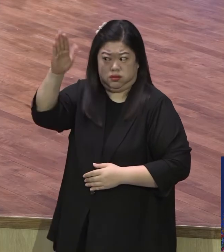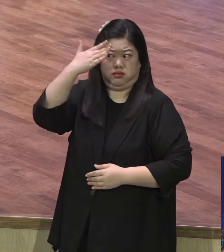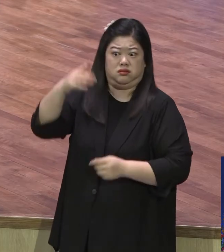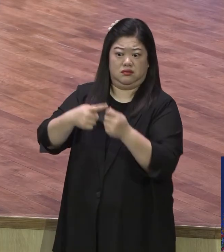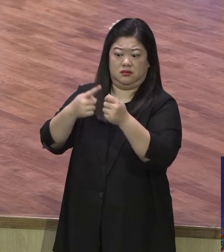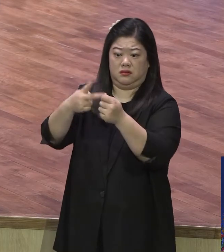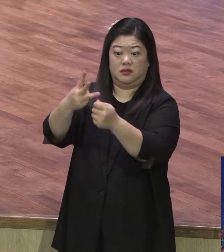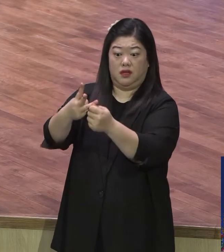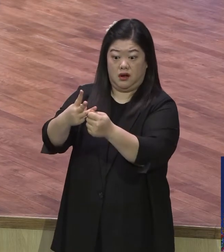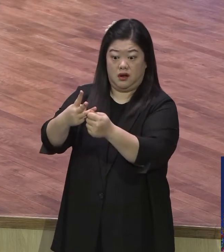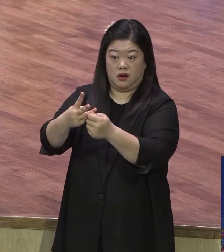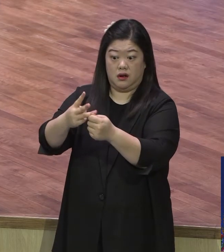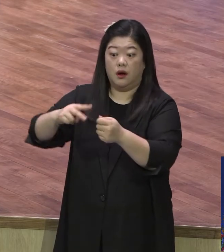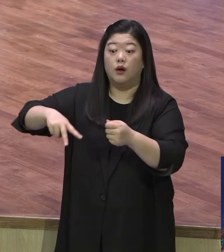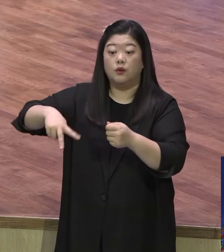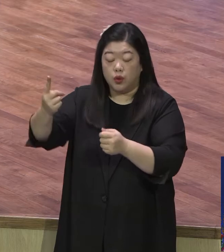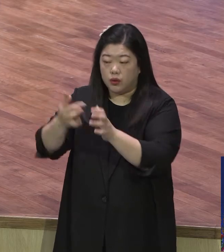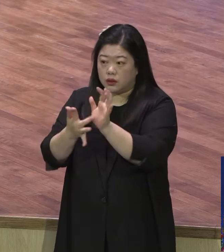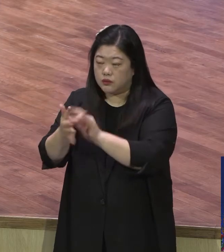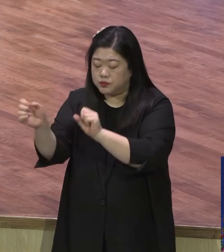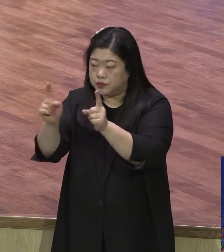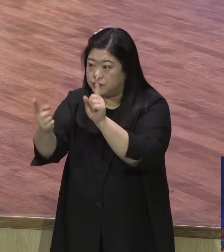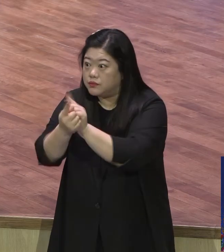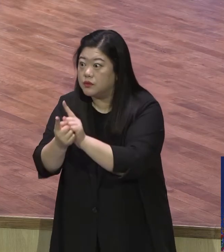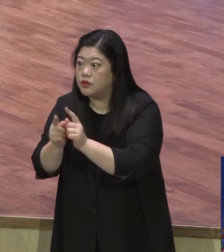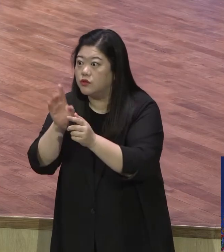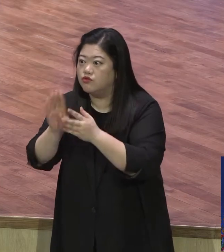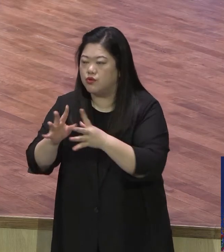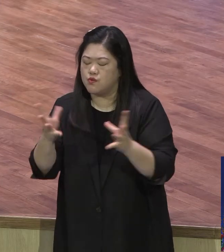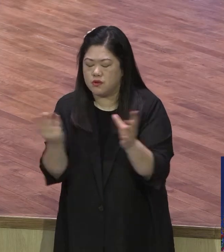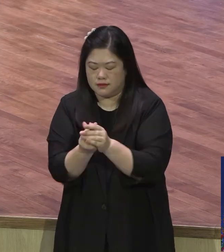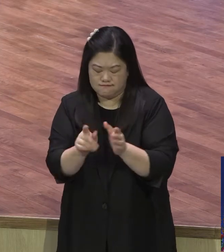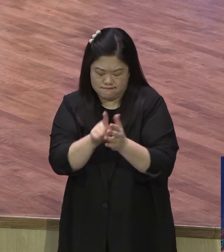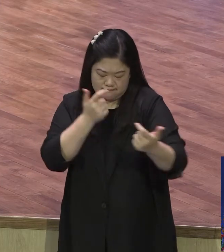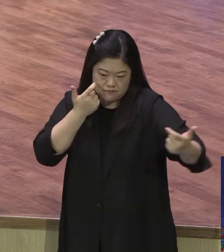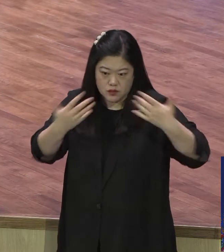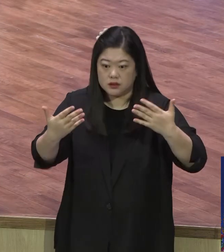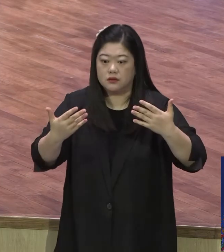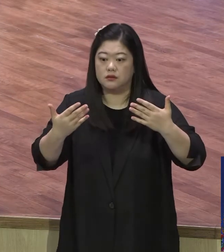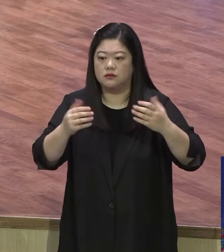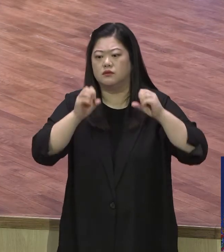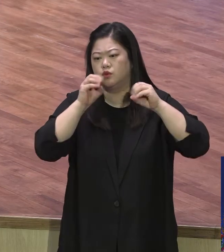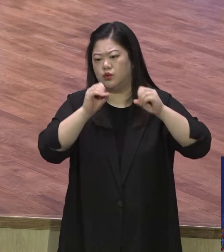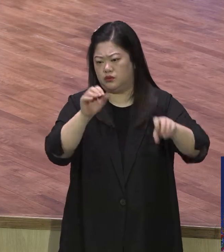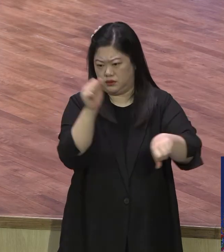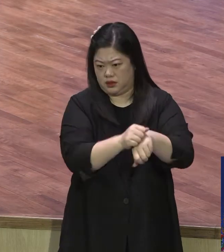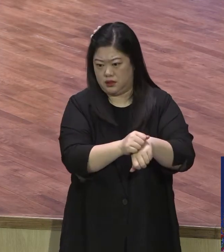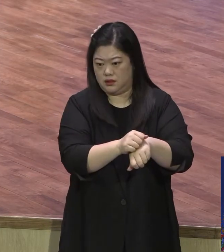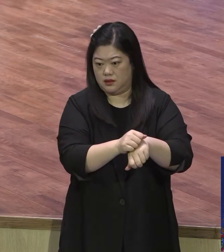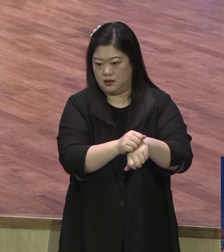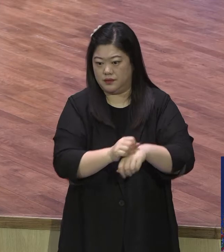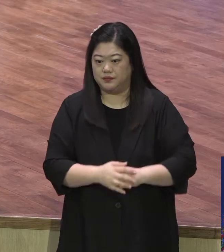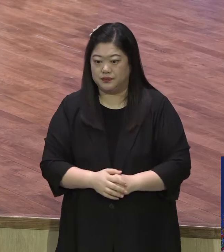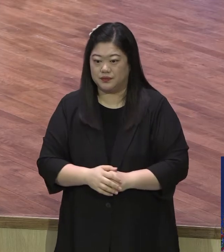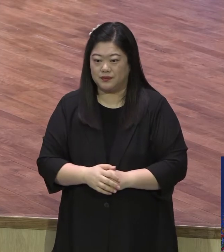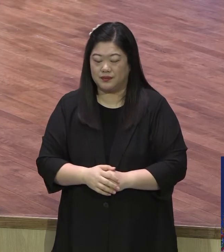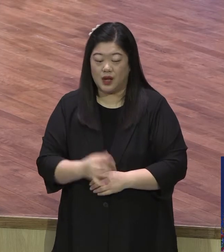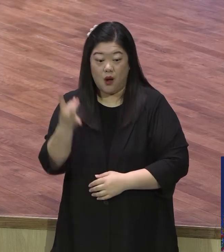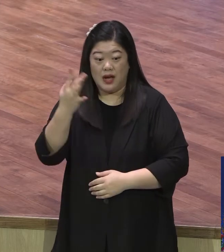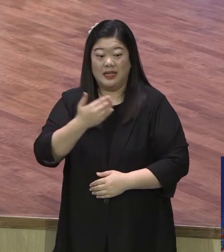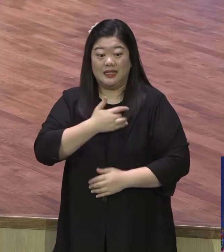사도행전 1장 22절에 보면 가른유다의 죽음으로 인해가지고 새로운 제자를 세울 때 그